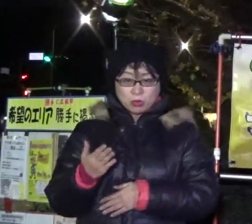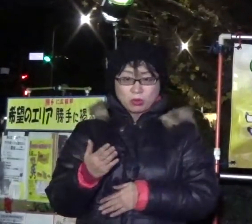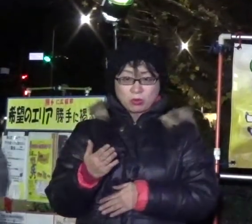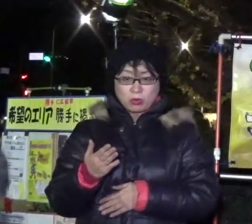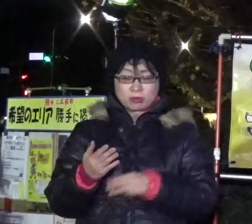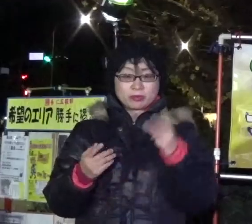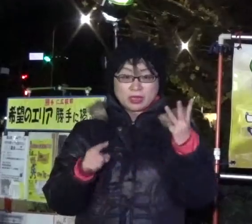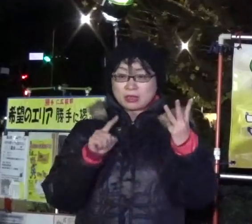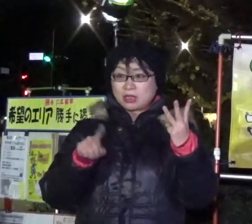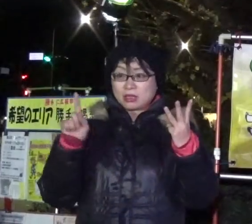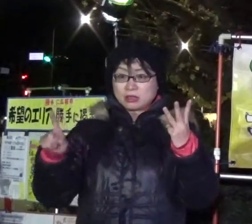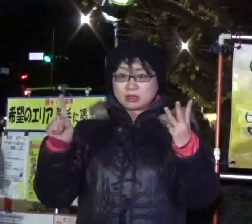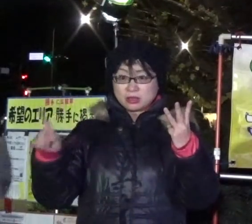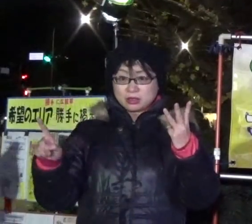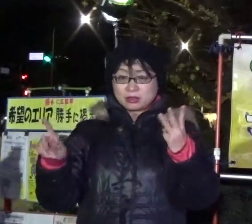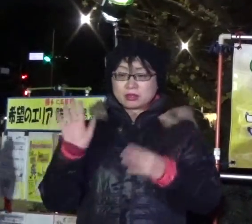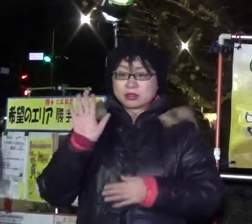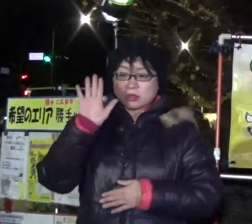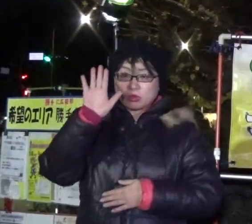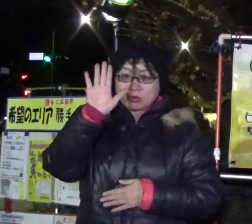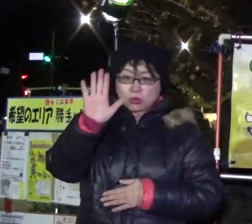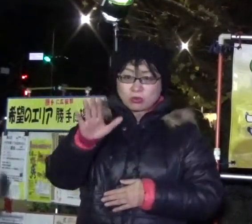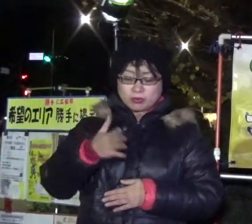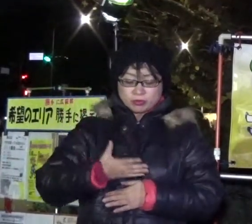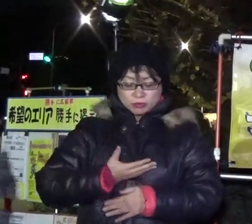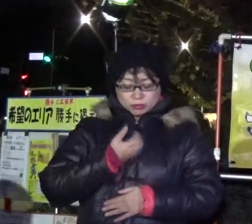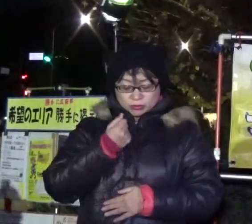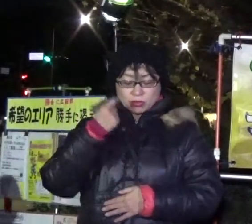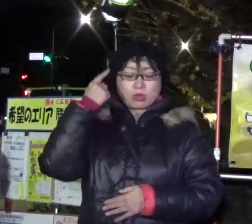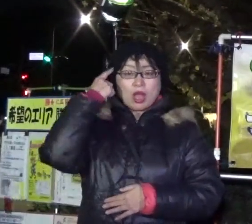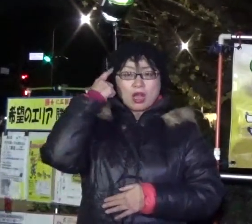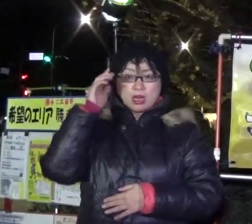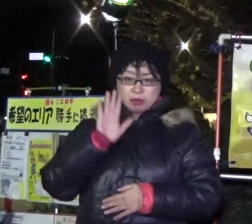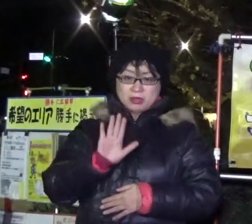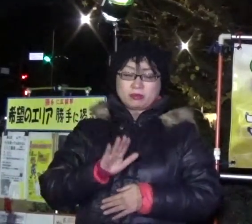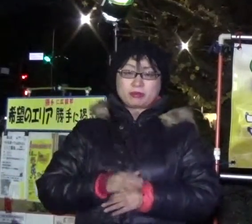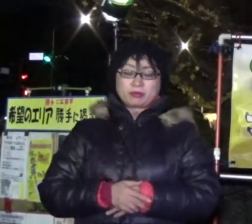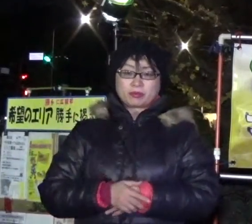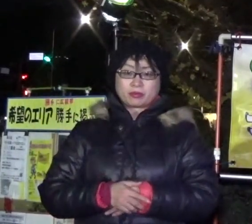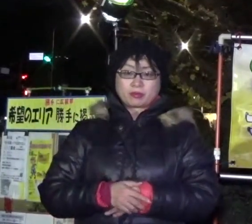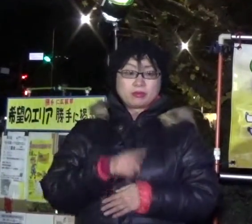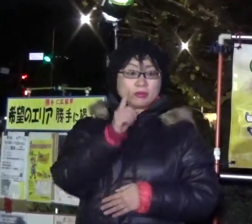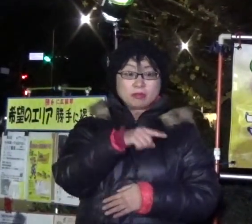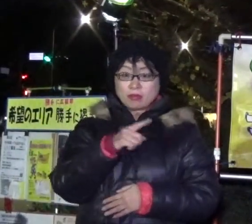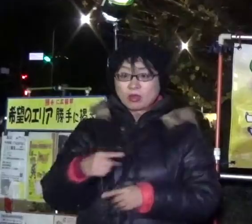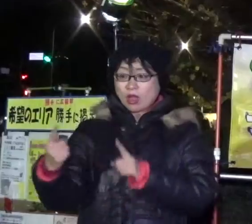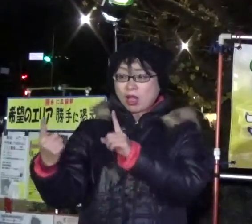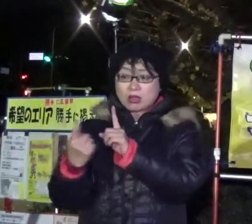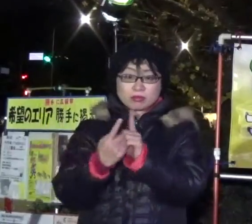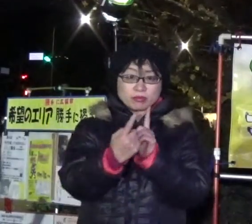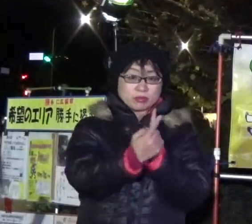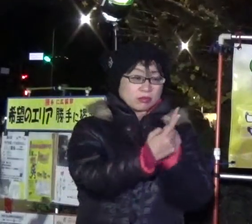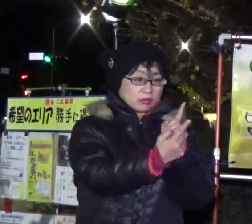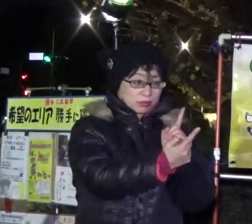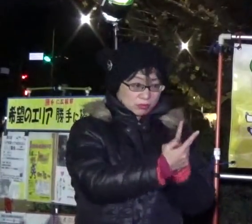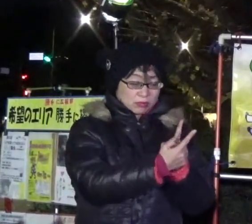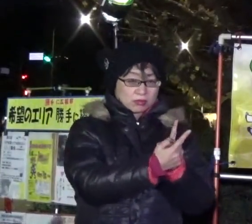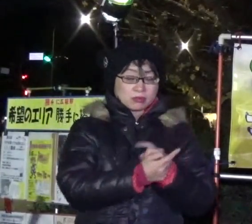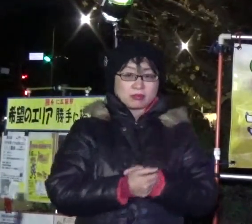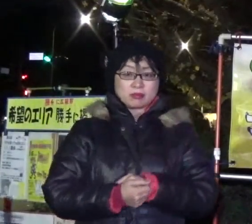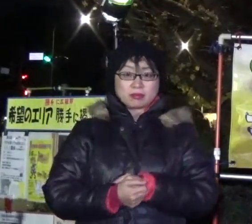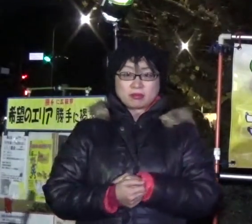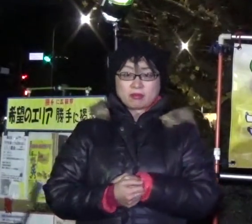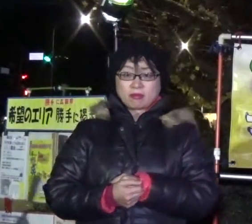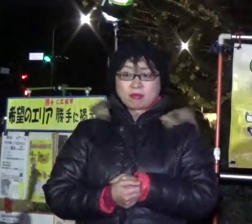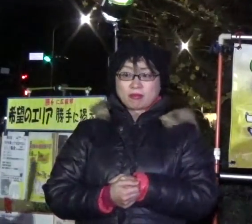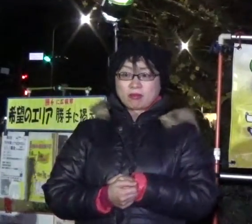当に痛いほど感じていることあります。本当にね、人と出会うとその人たちがね、